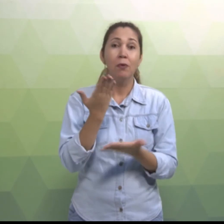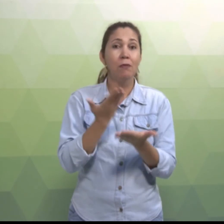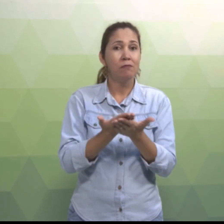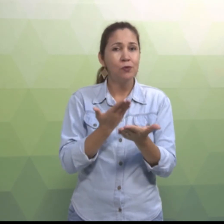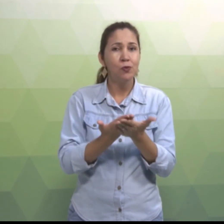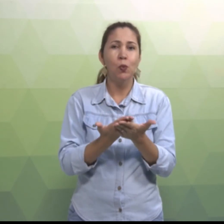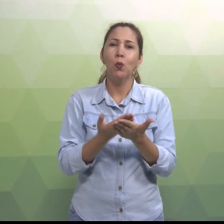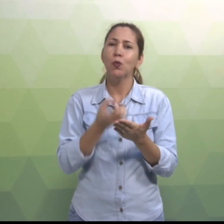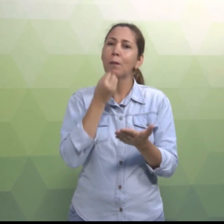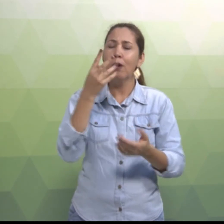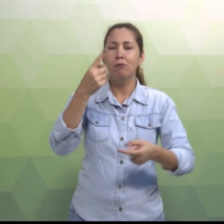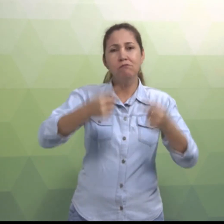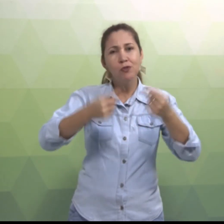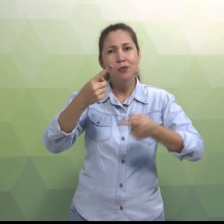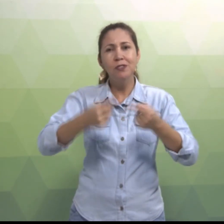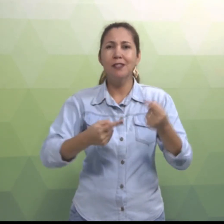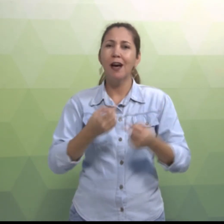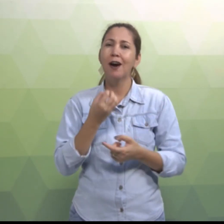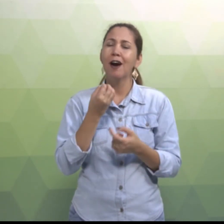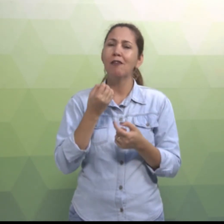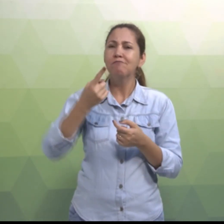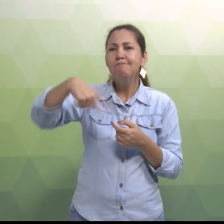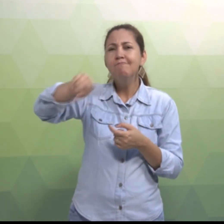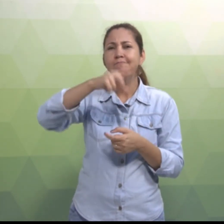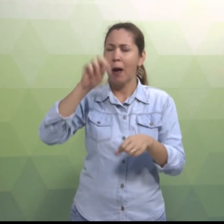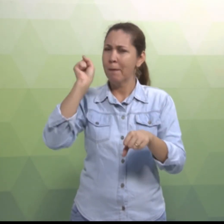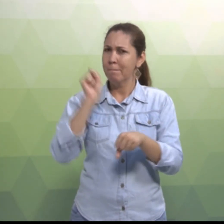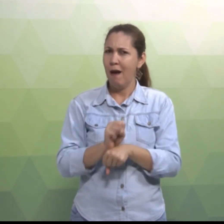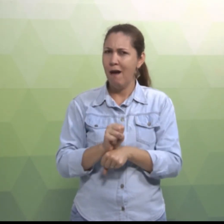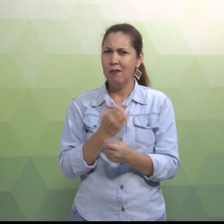boas discussões e não parem de estudar, não.